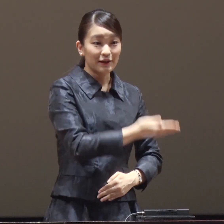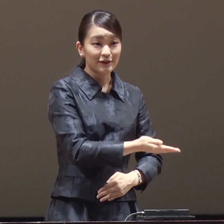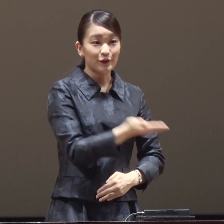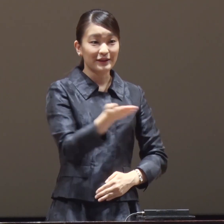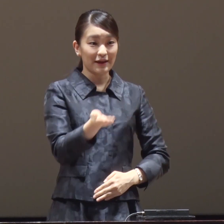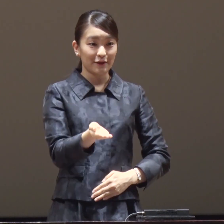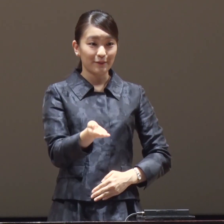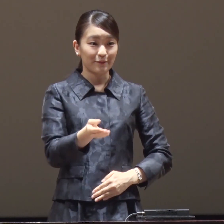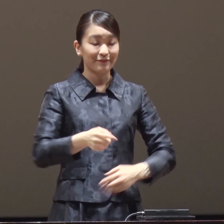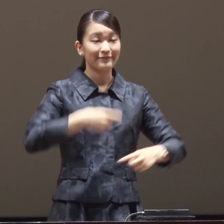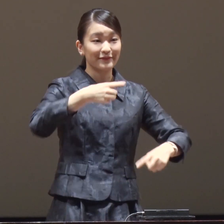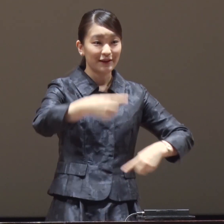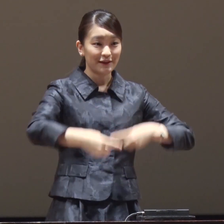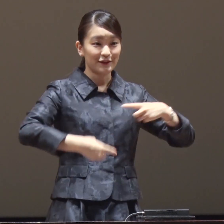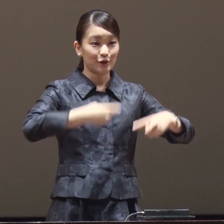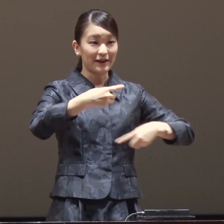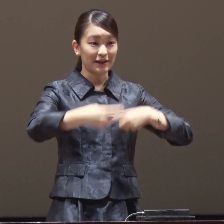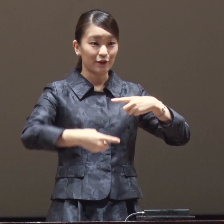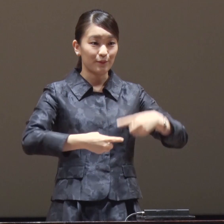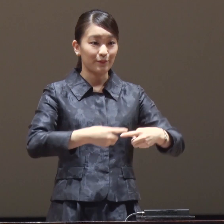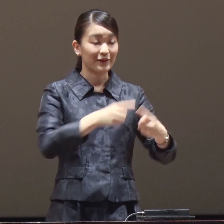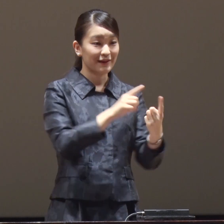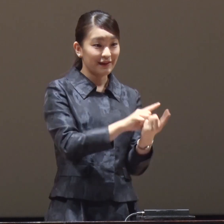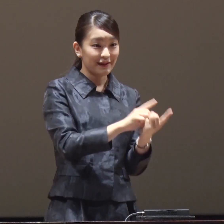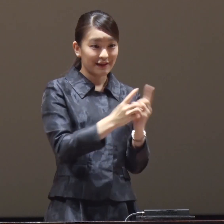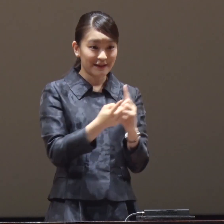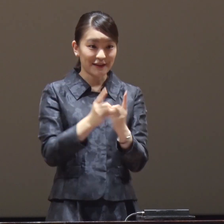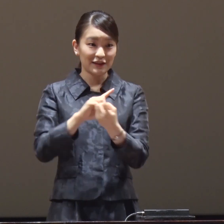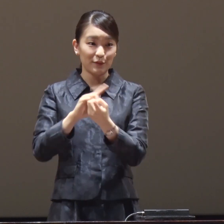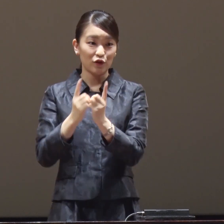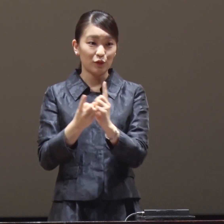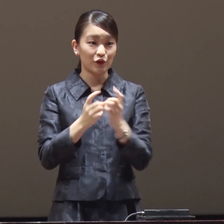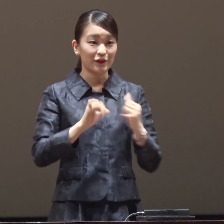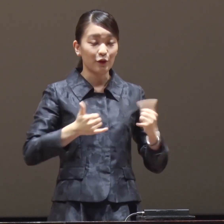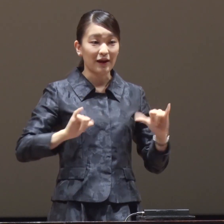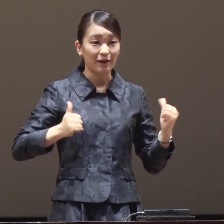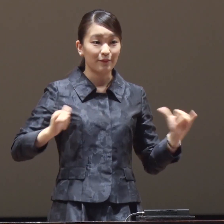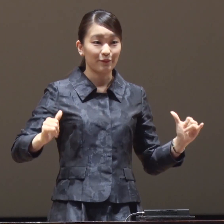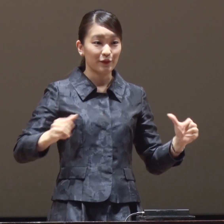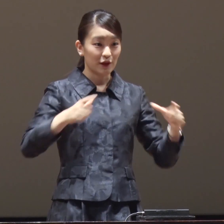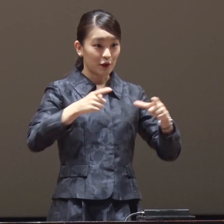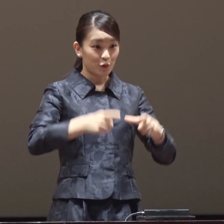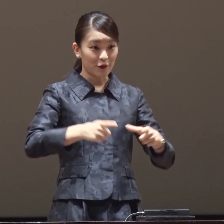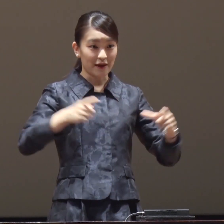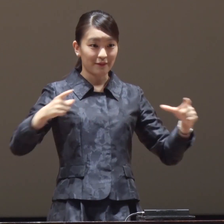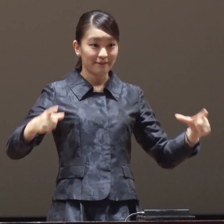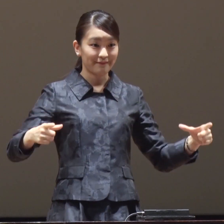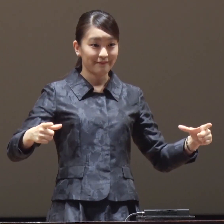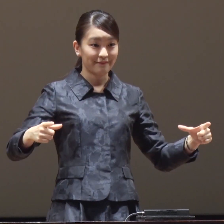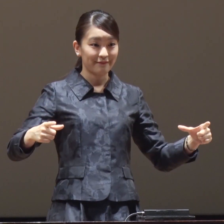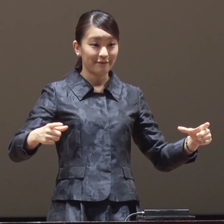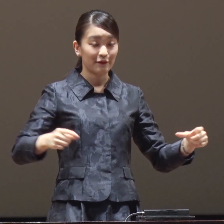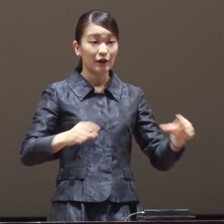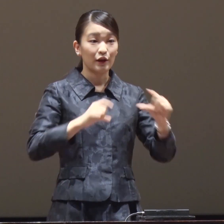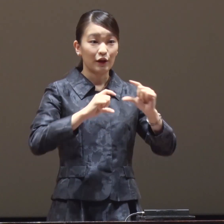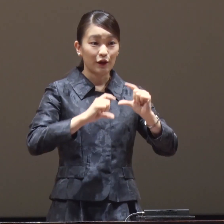そして手話に親しみを持つ人が増え、